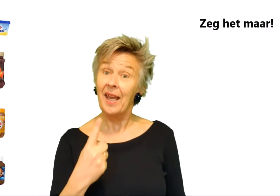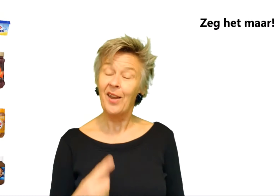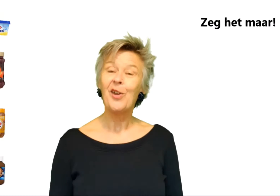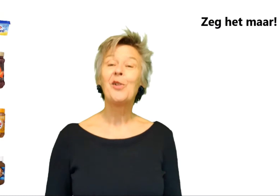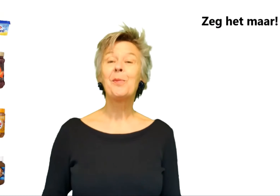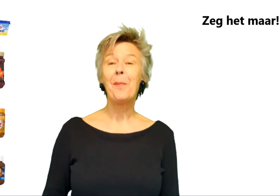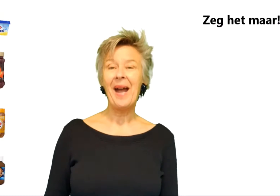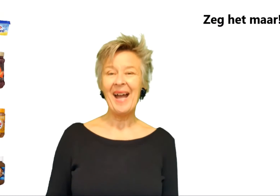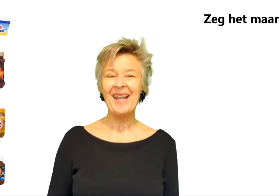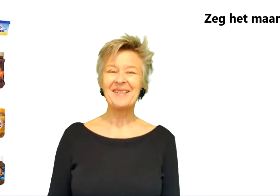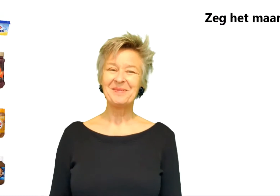Zeg het maar.